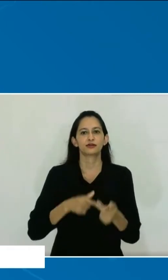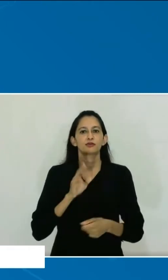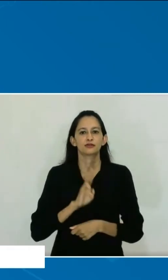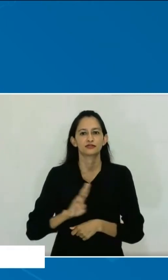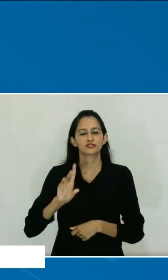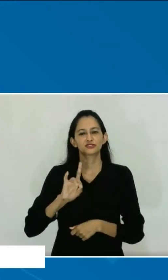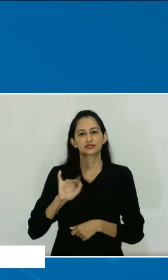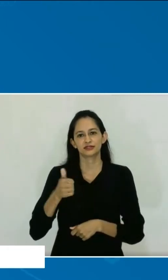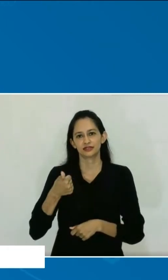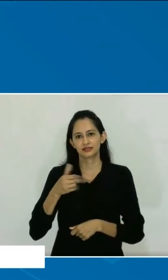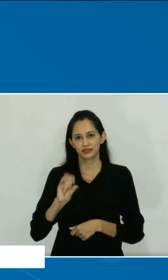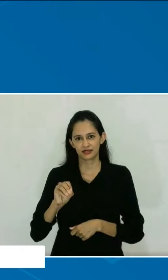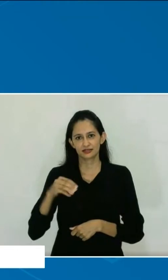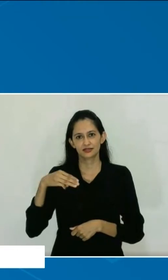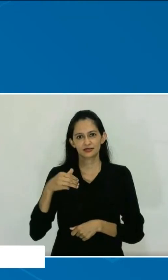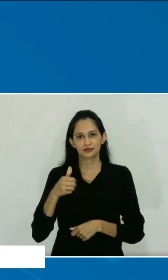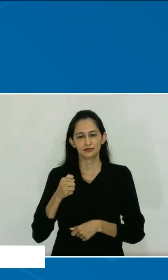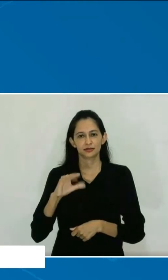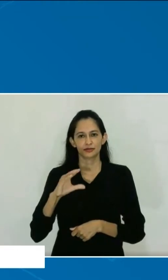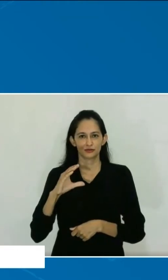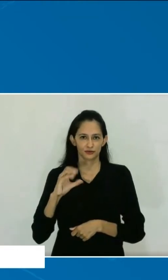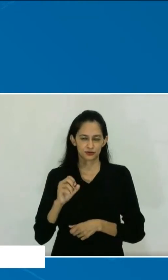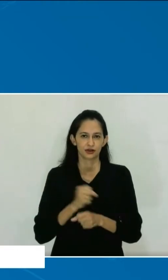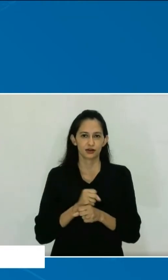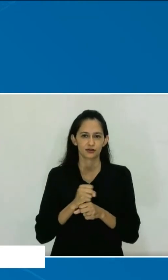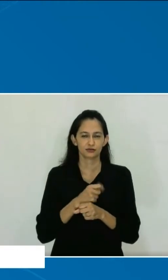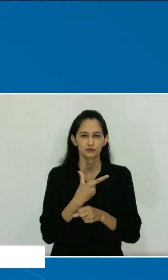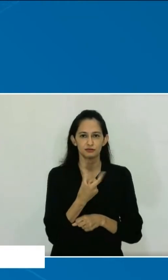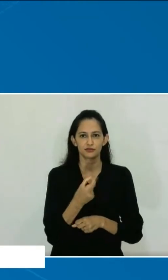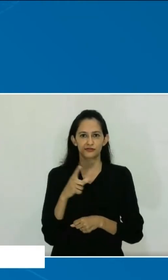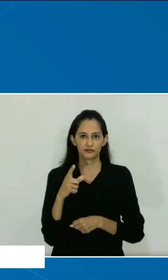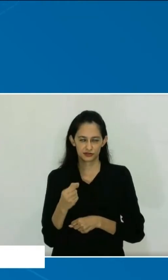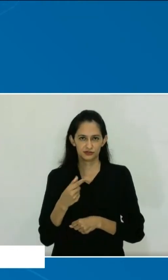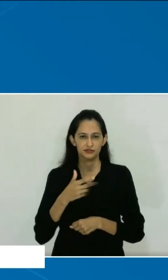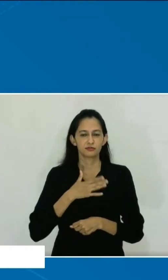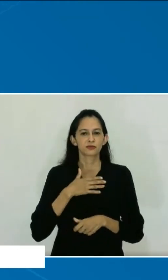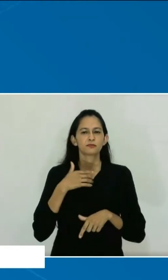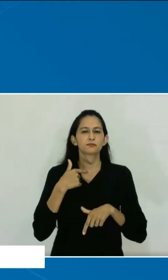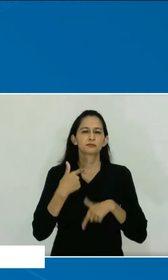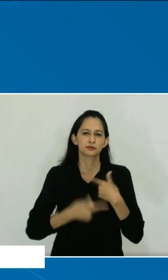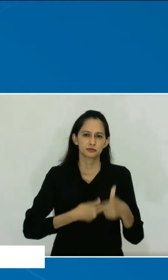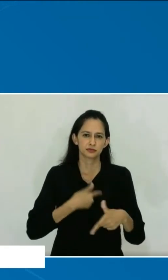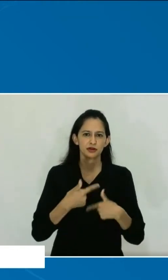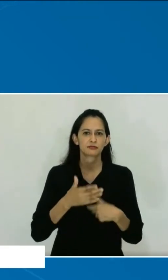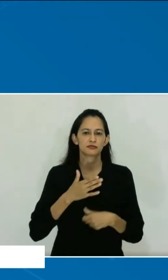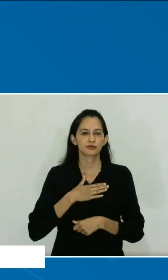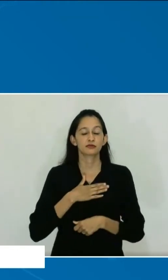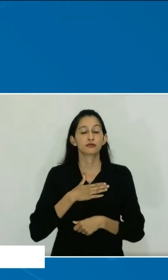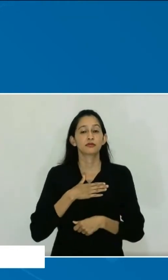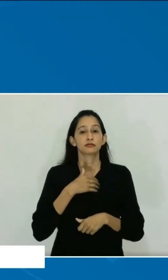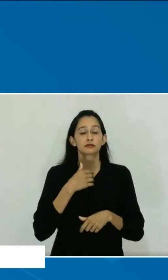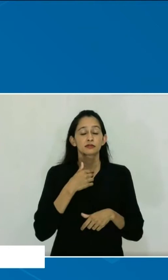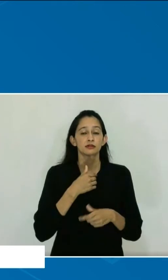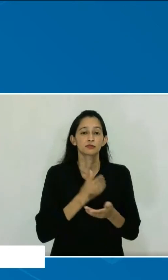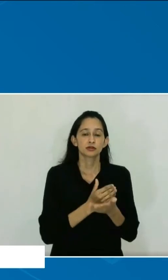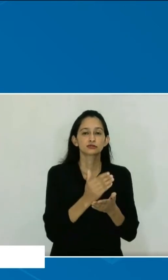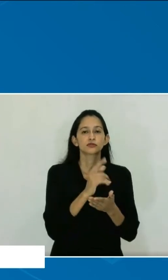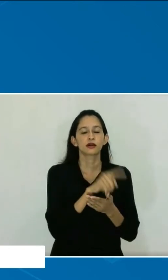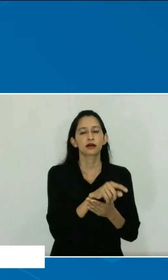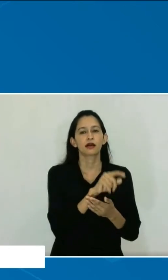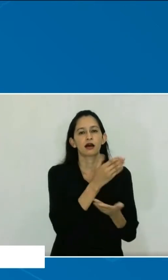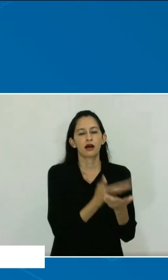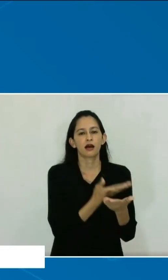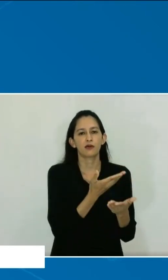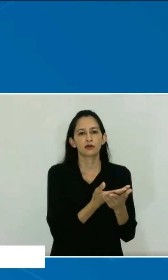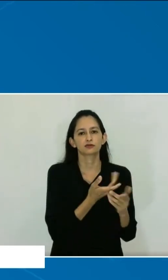de março de 2020, e o meu primeiro ato foi suspender as aulas. Então,